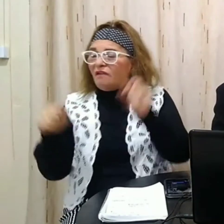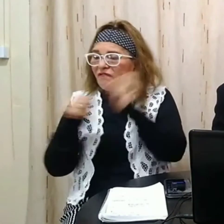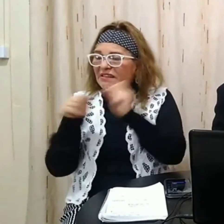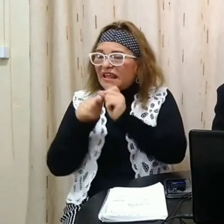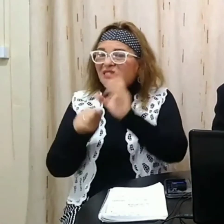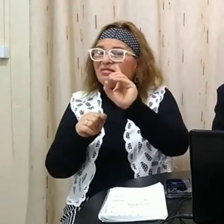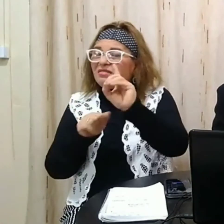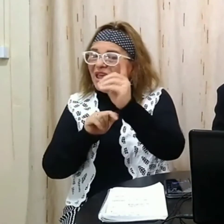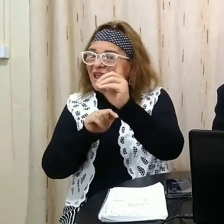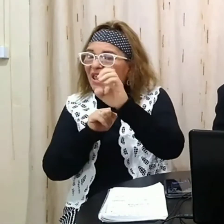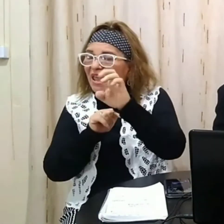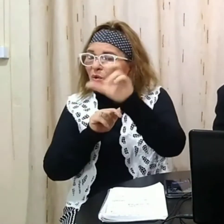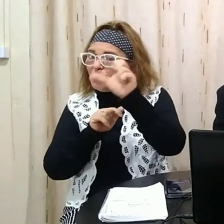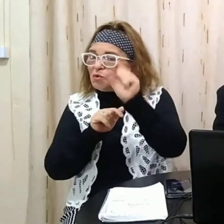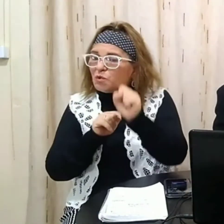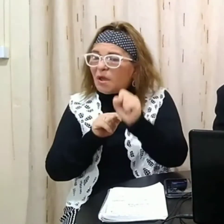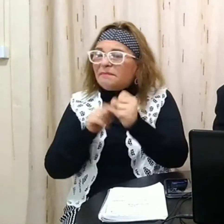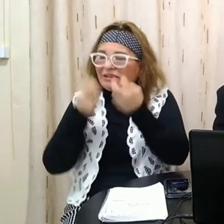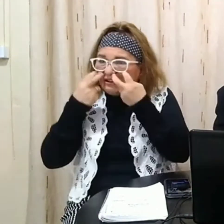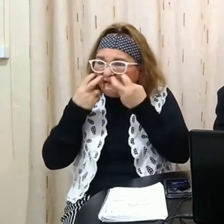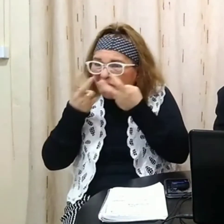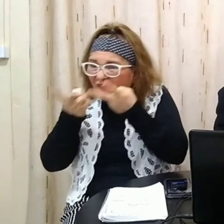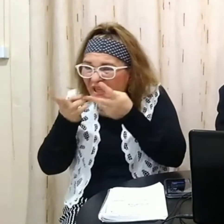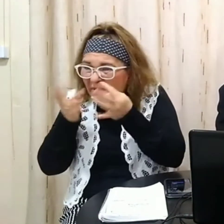nós. Vamos pensar um pouquinho.